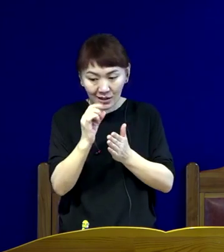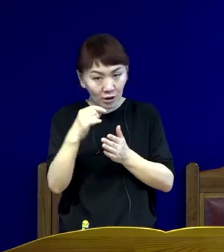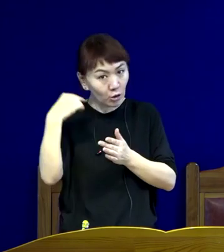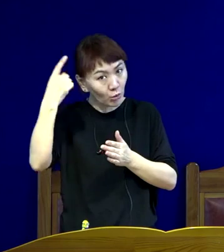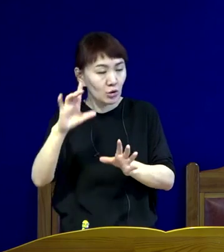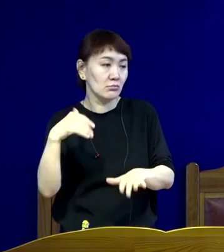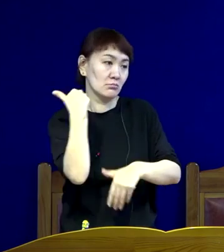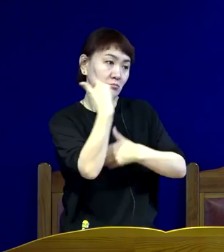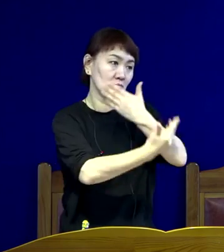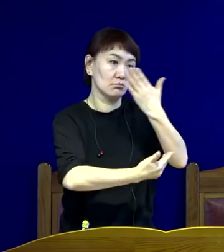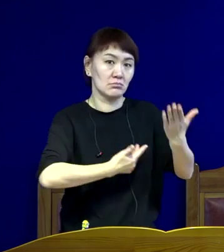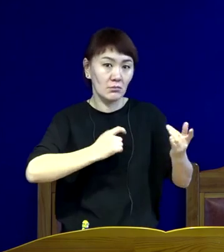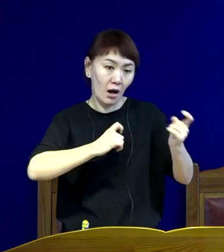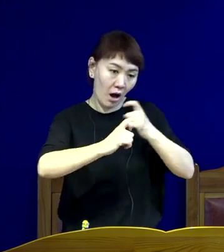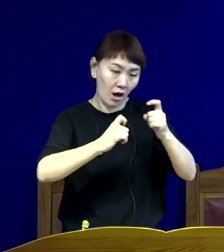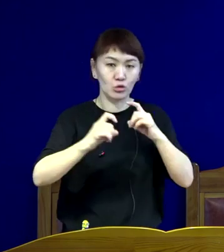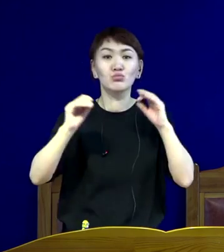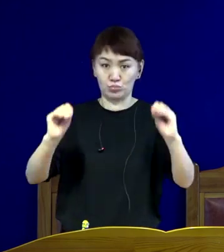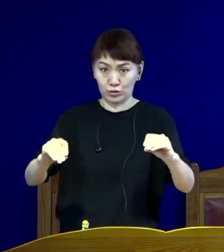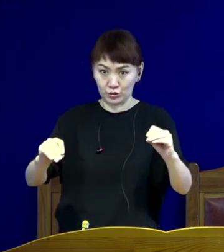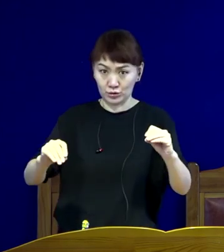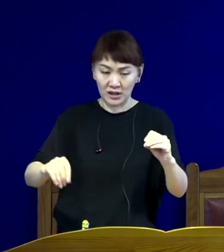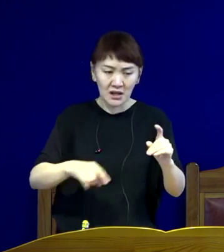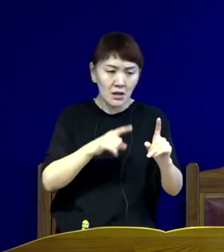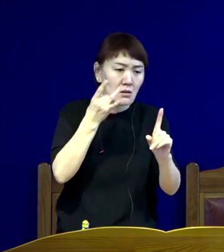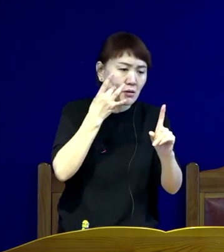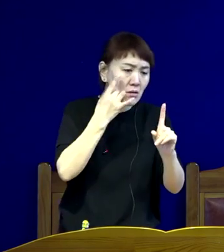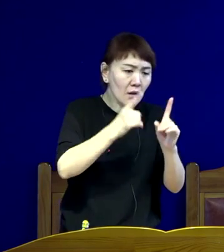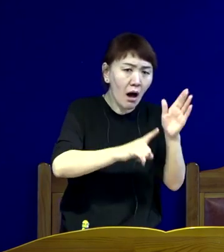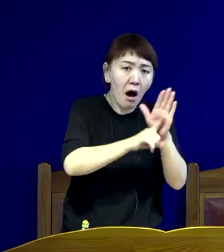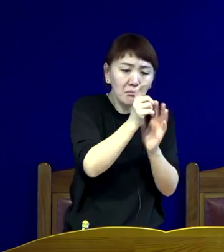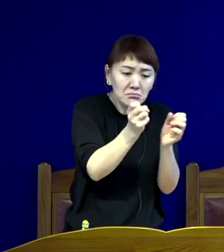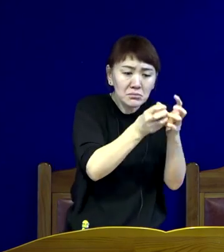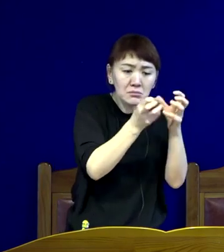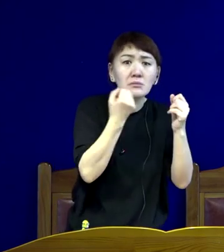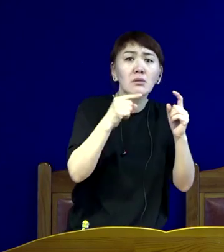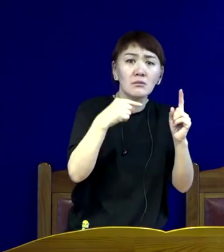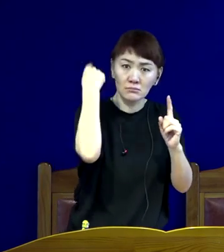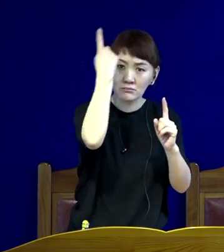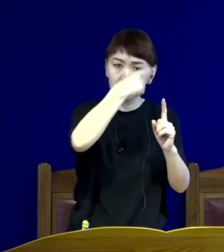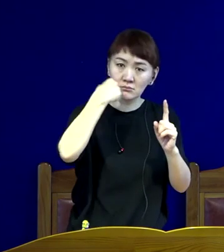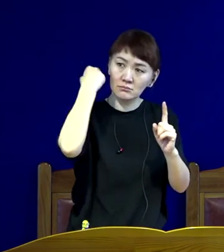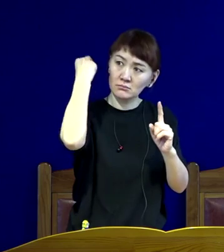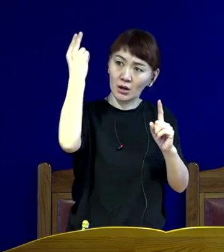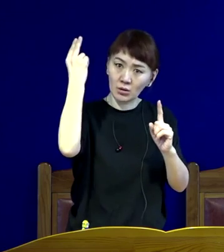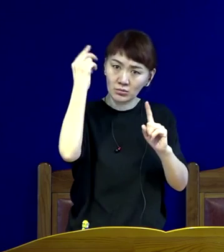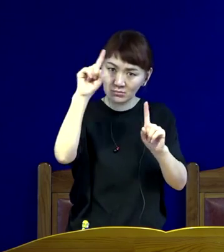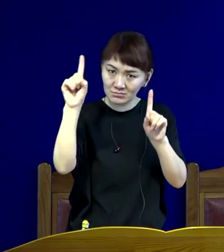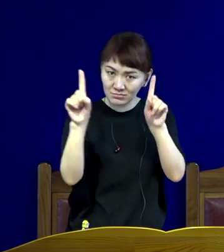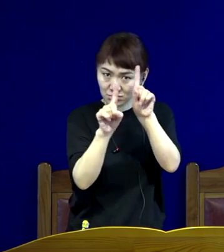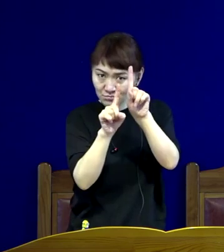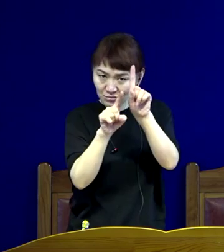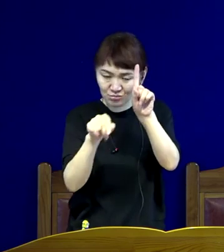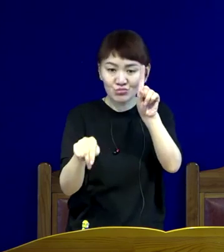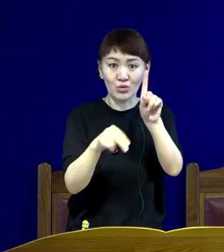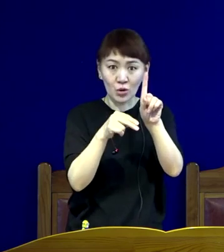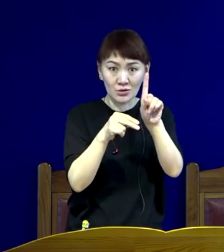байна. Тэргүүнээр бүтээсэн гэж альцсан байна. Тэргүүн болж хүлэн зөвшөөрөгдөхгүй байх үед сэтгэл нь